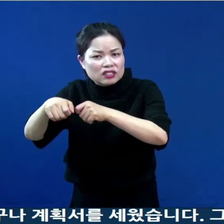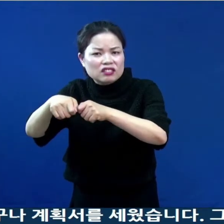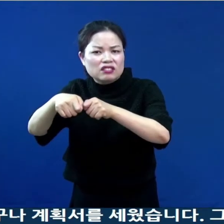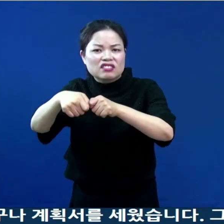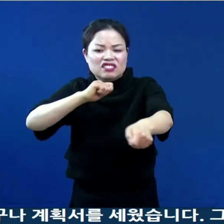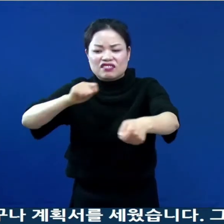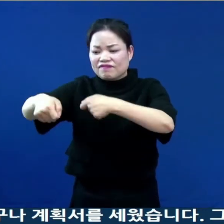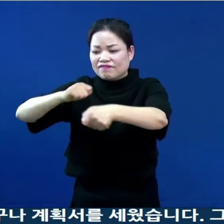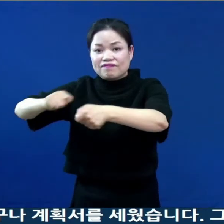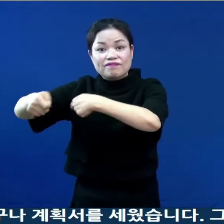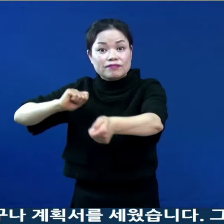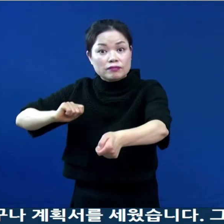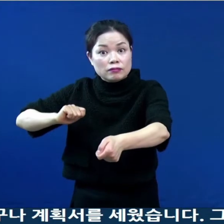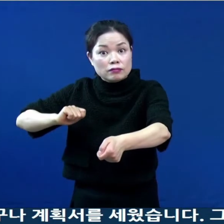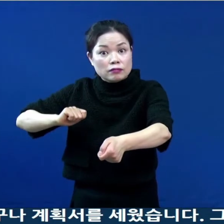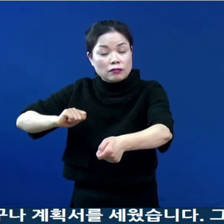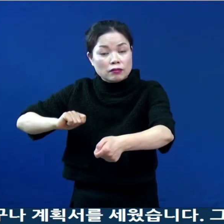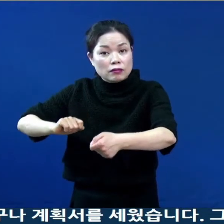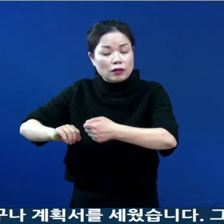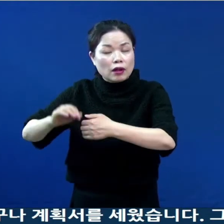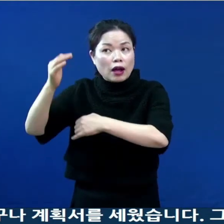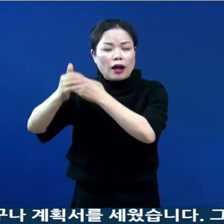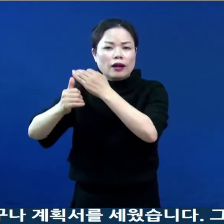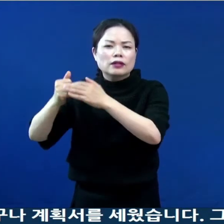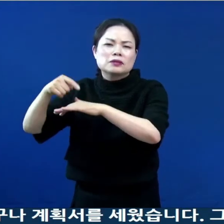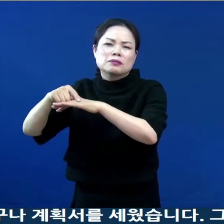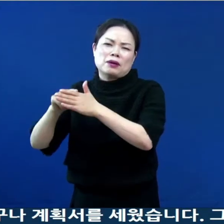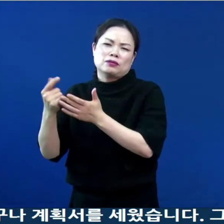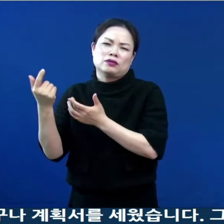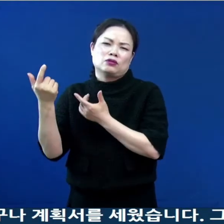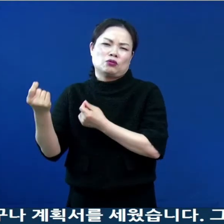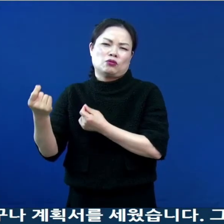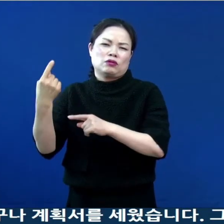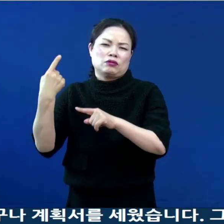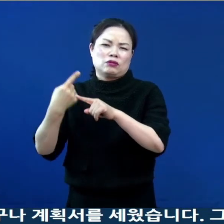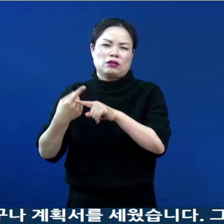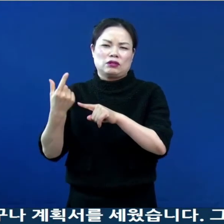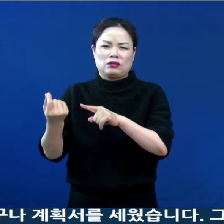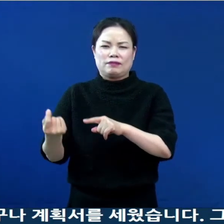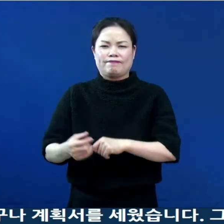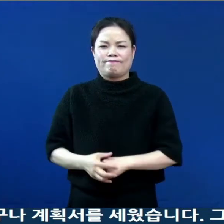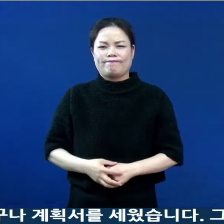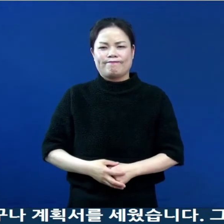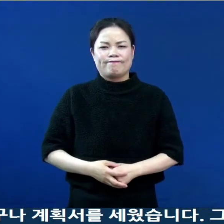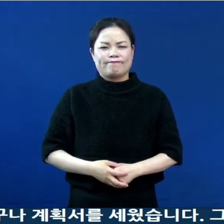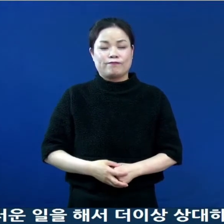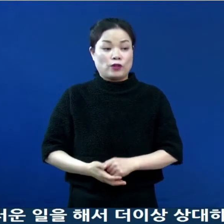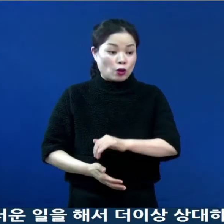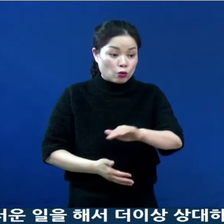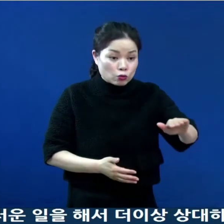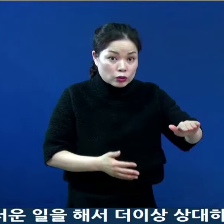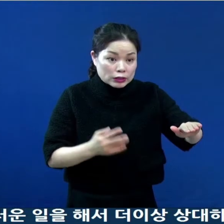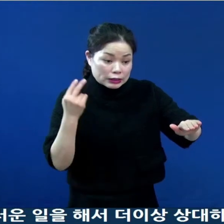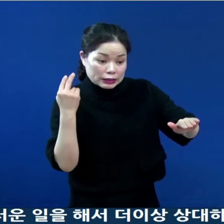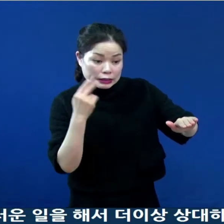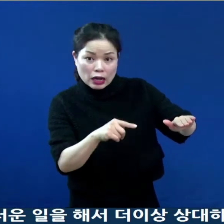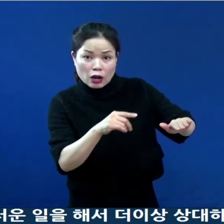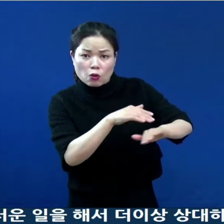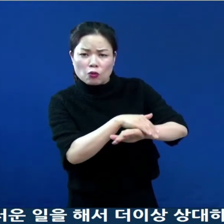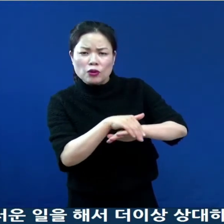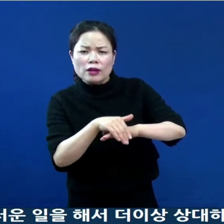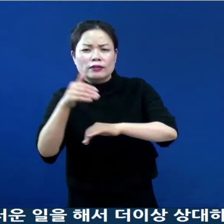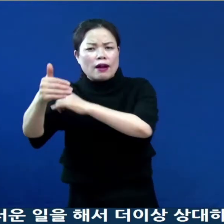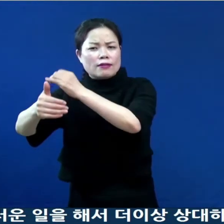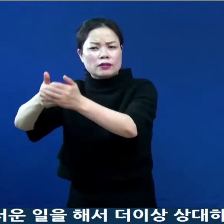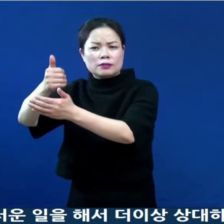찢어버려요. 저는 하나님의 심정이 그런 마음이었다고 봅니다. 우리를 향한 계획을